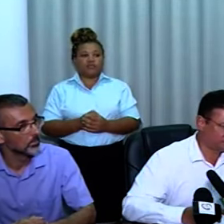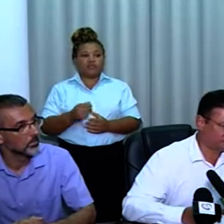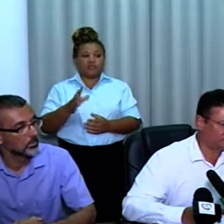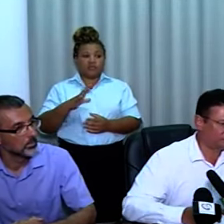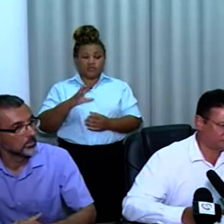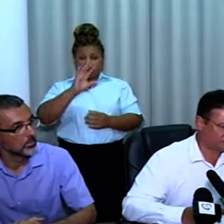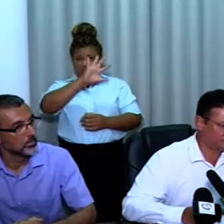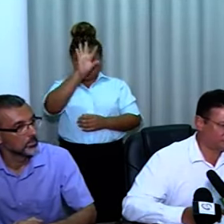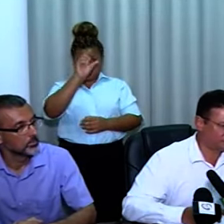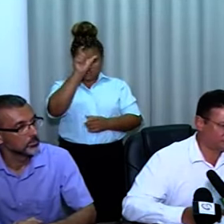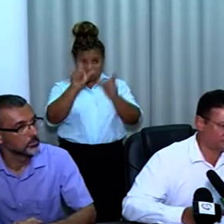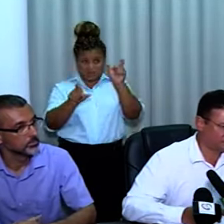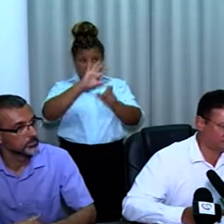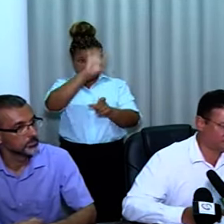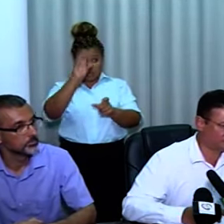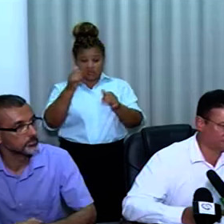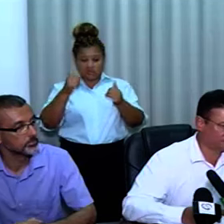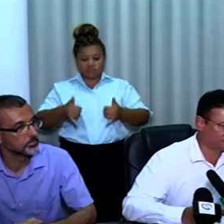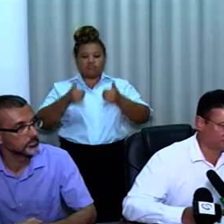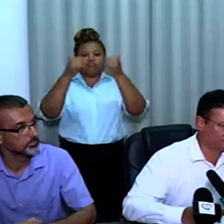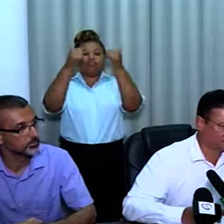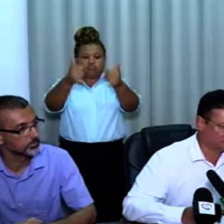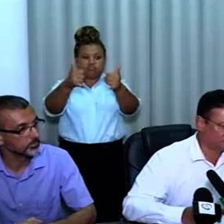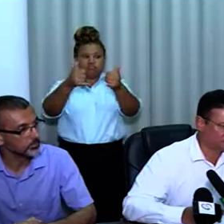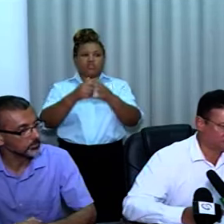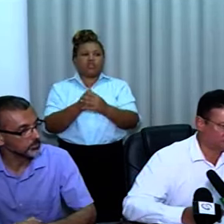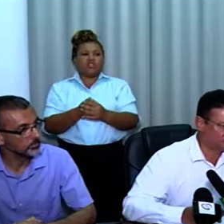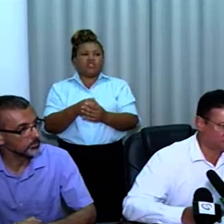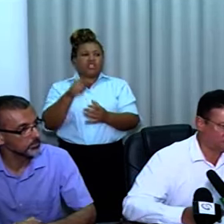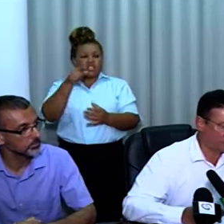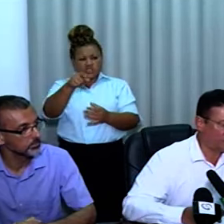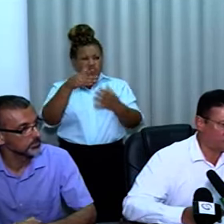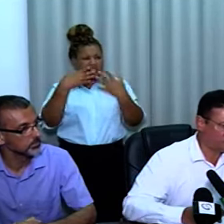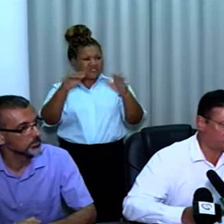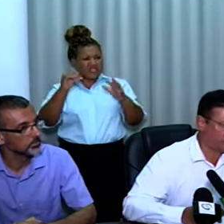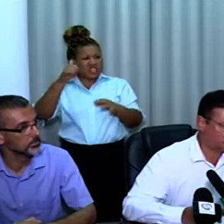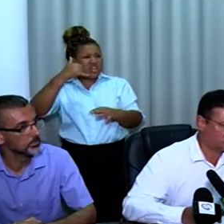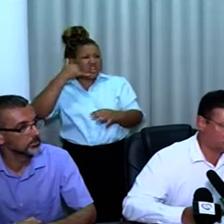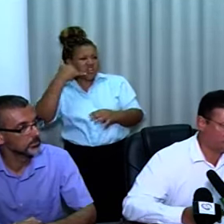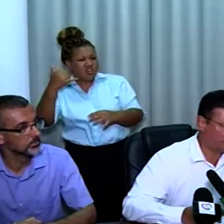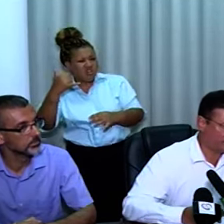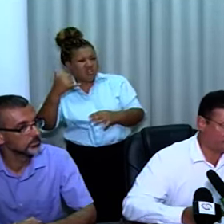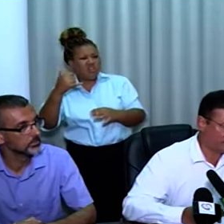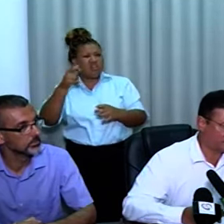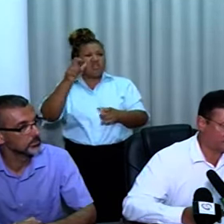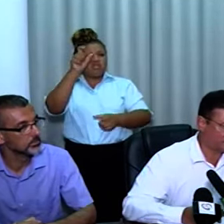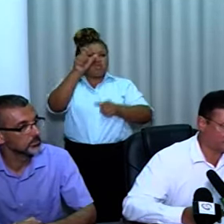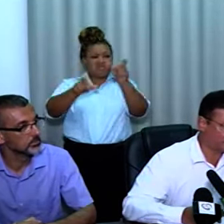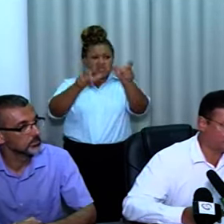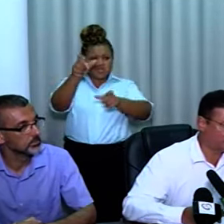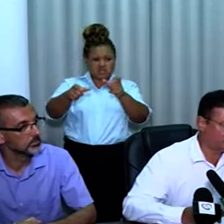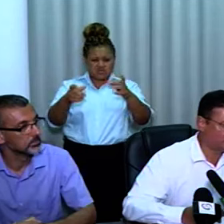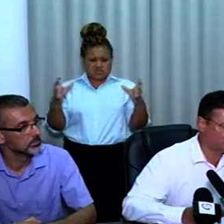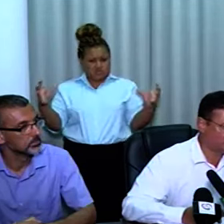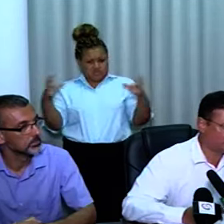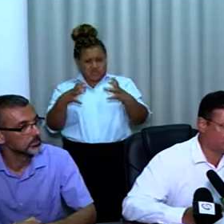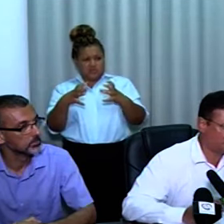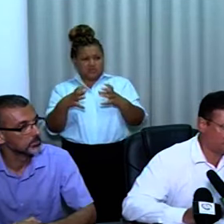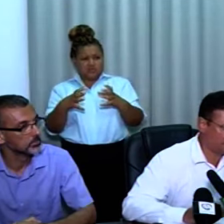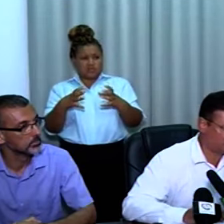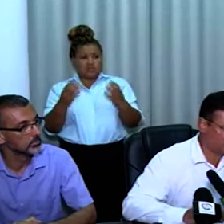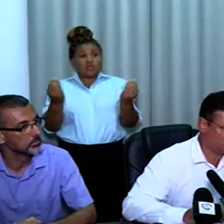Est-ce que le département de la santé finit en contact avec tout ça dans les autres qui sont en first class? Oui, nous finit track tout. In fact, nous